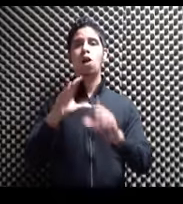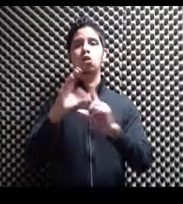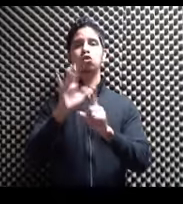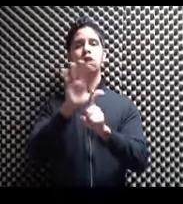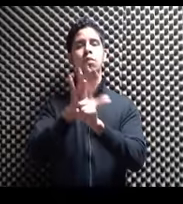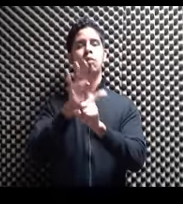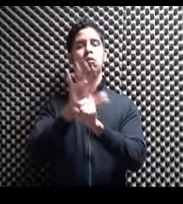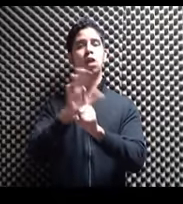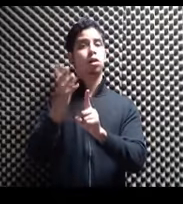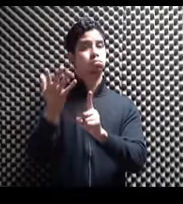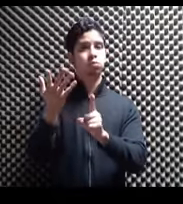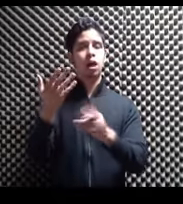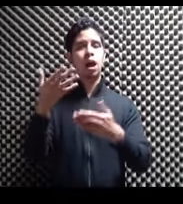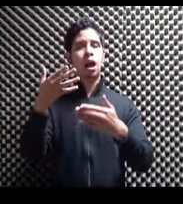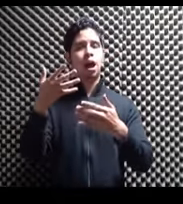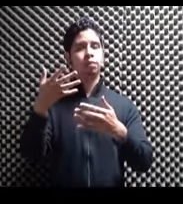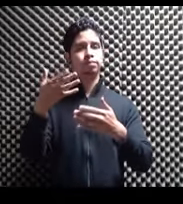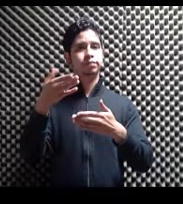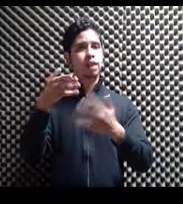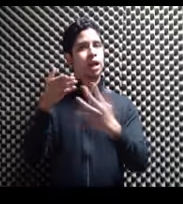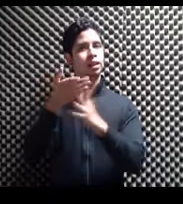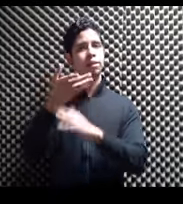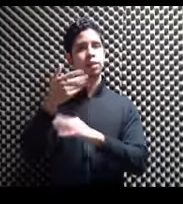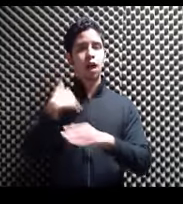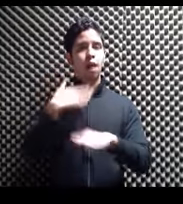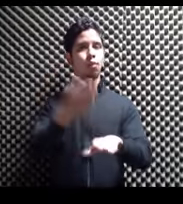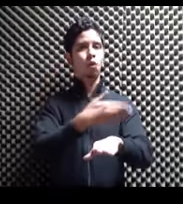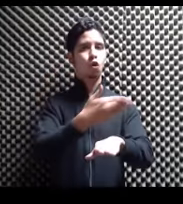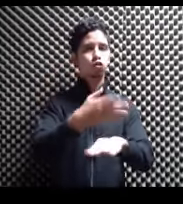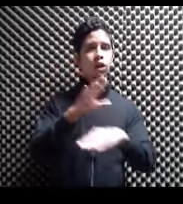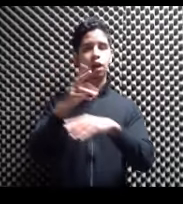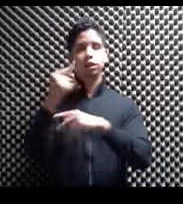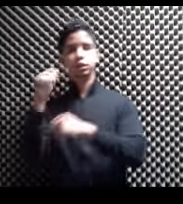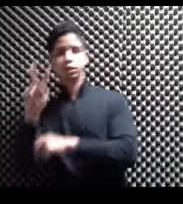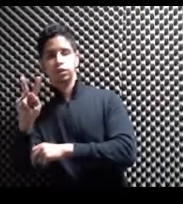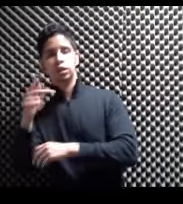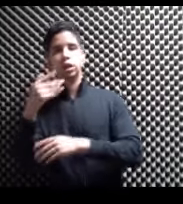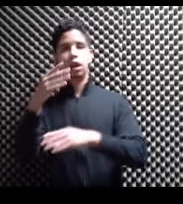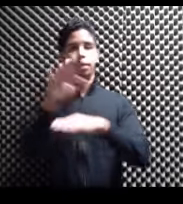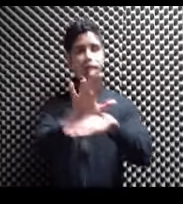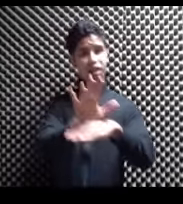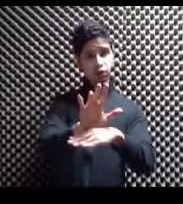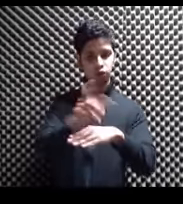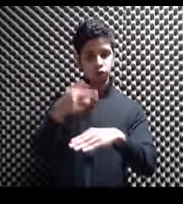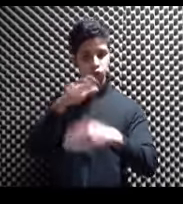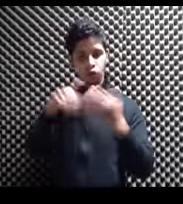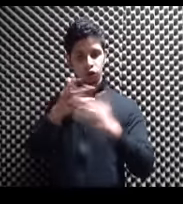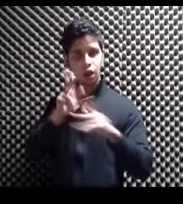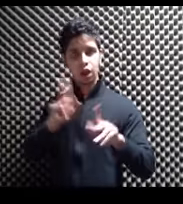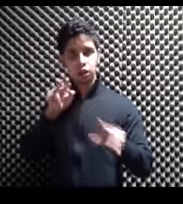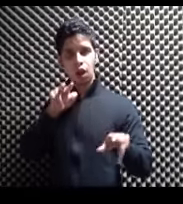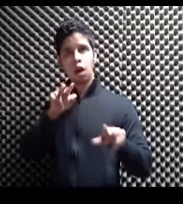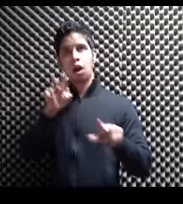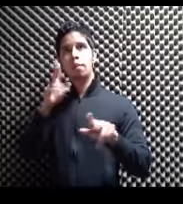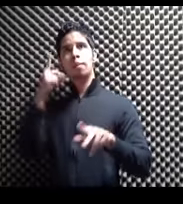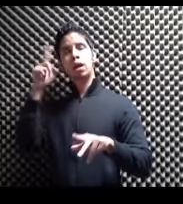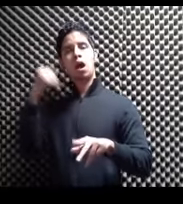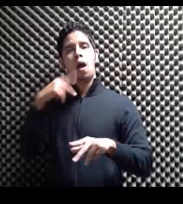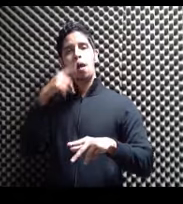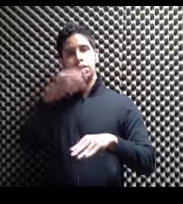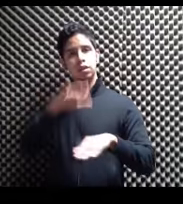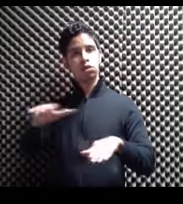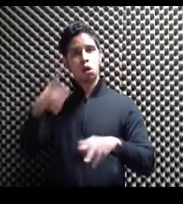televisión, las películas. Y esto genera también entradas y atracción para los niños, para programas familiares.